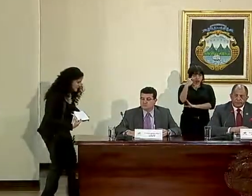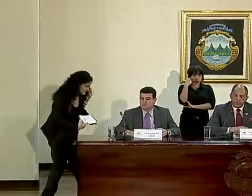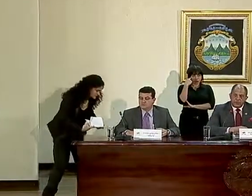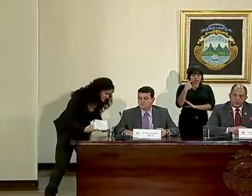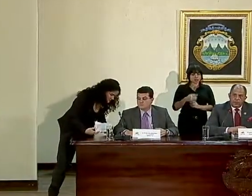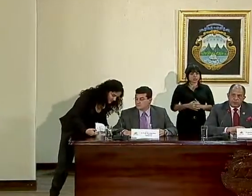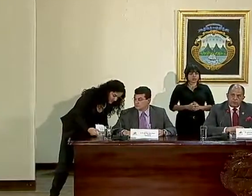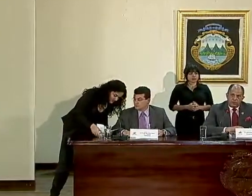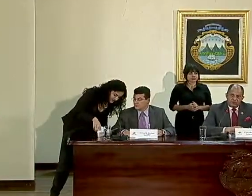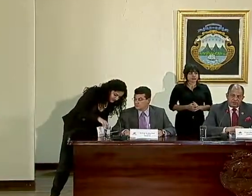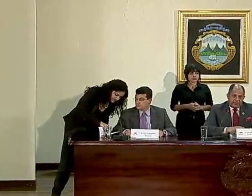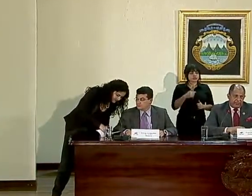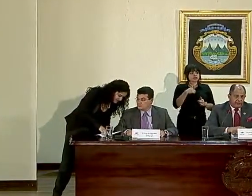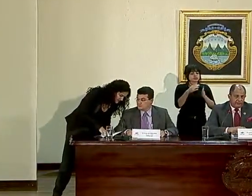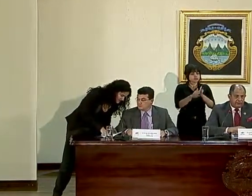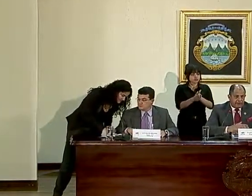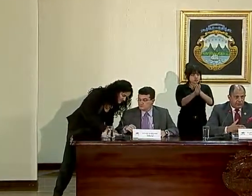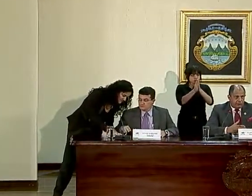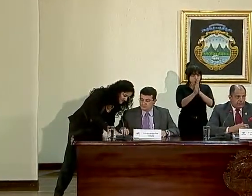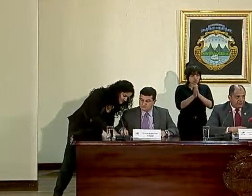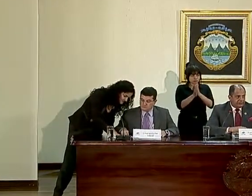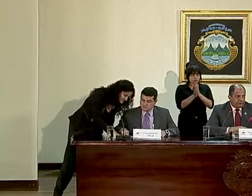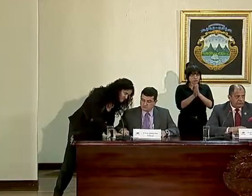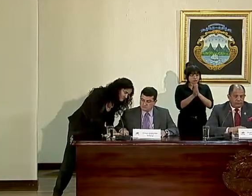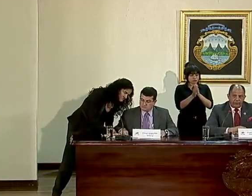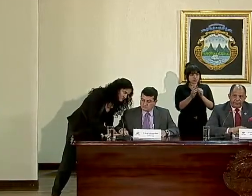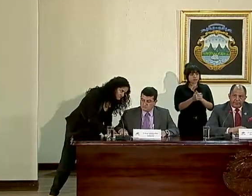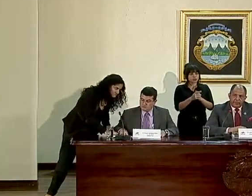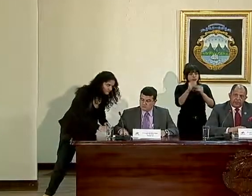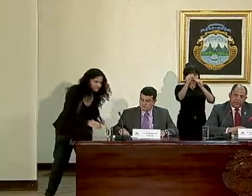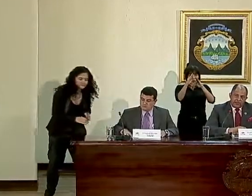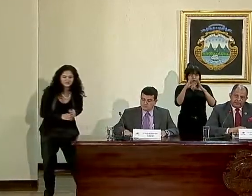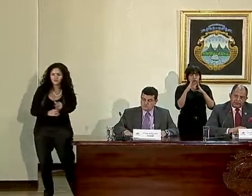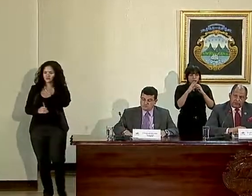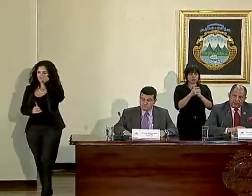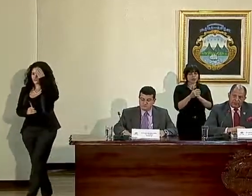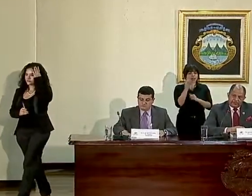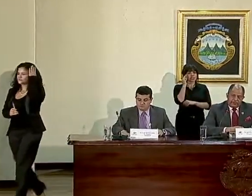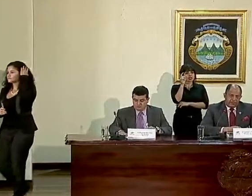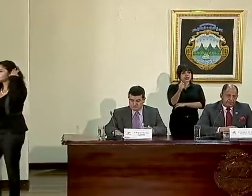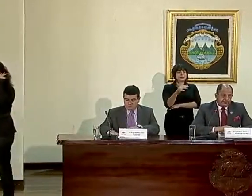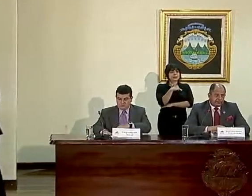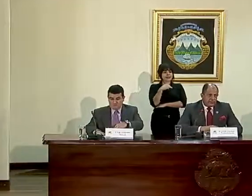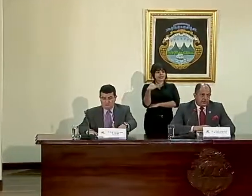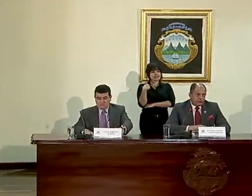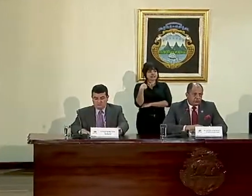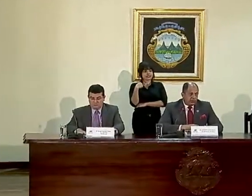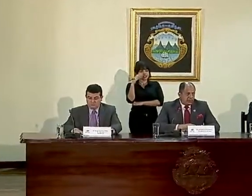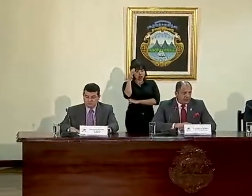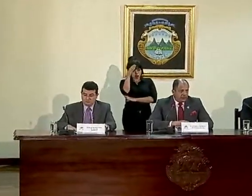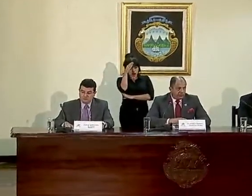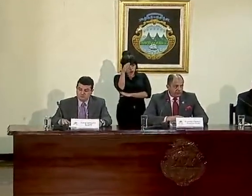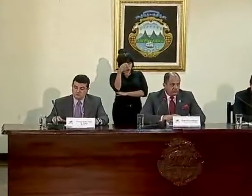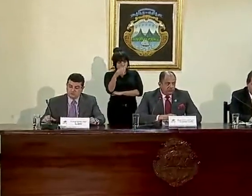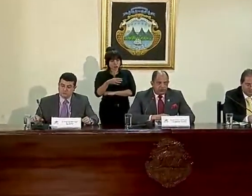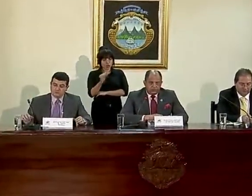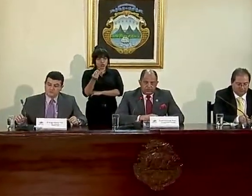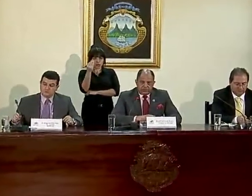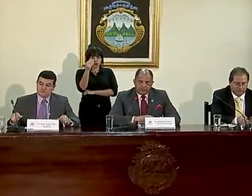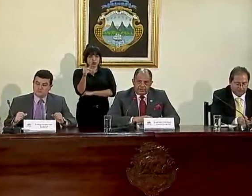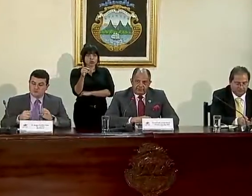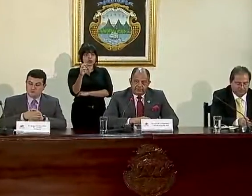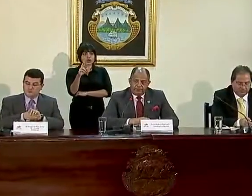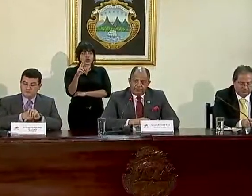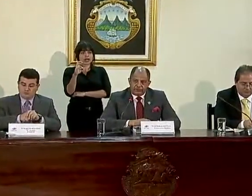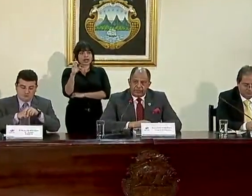Gobierno, solicité, avalado por este, un informe a la señora Ministra de Cultura y Juventud, la